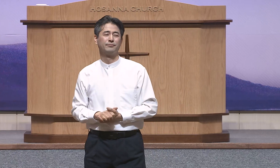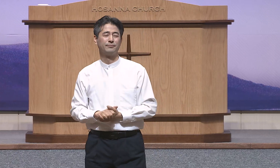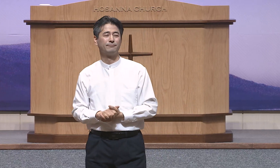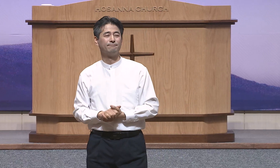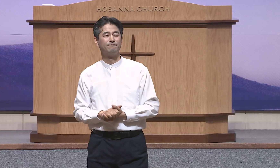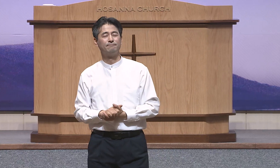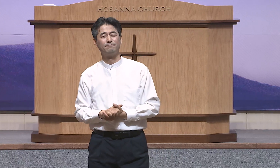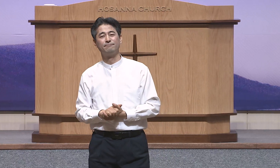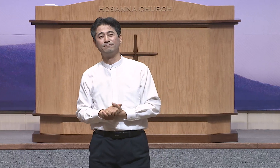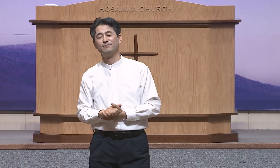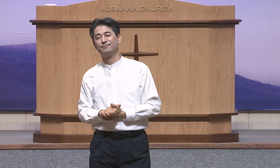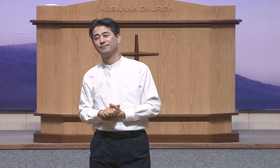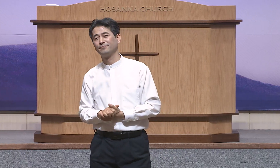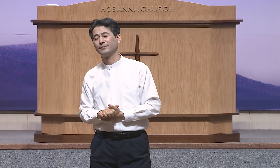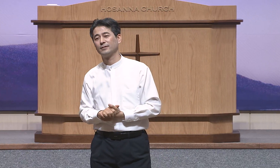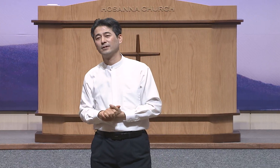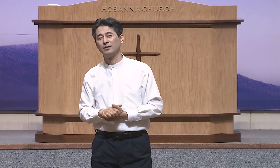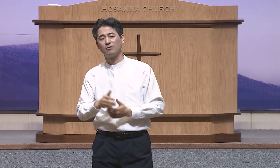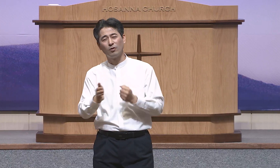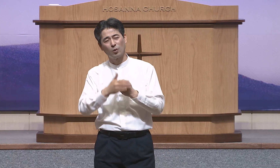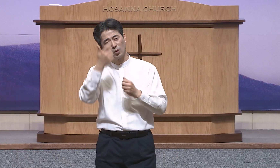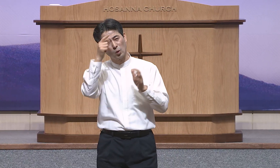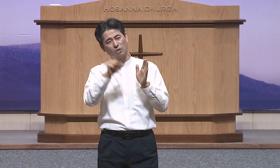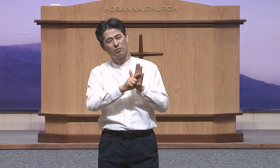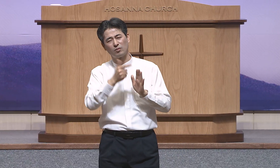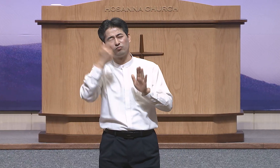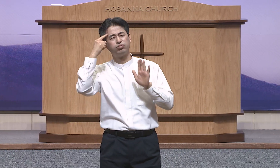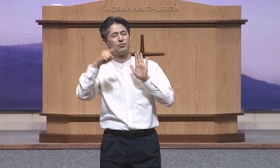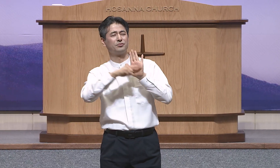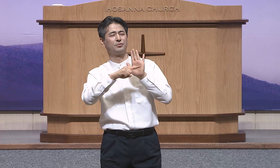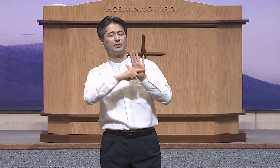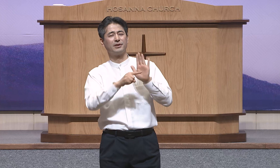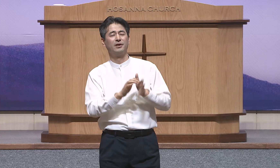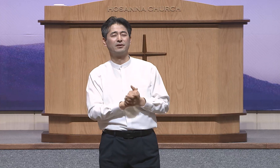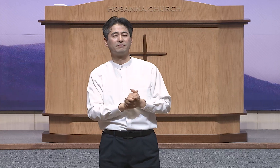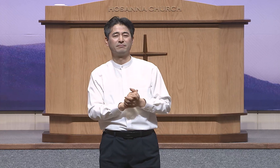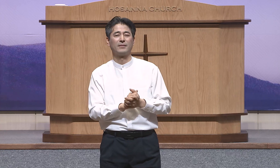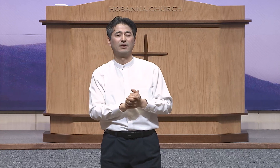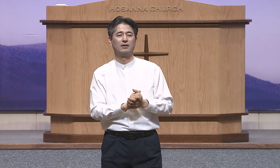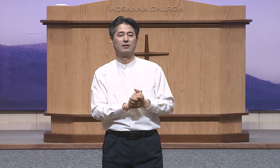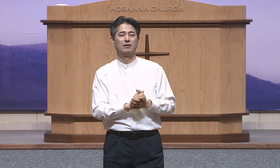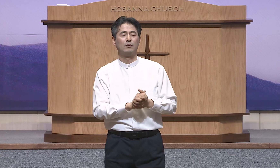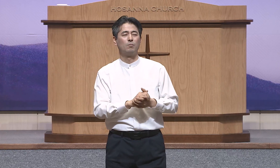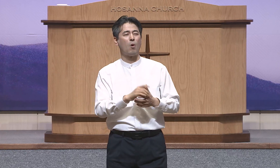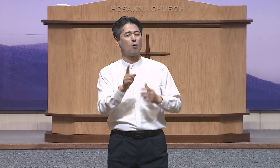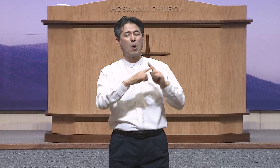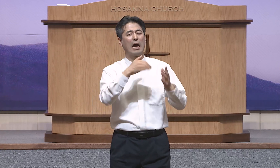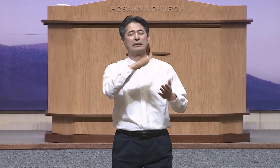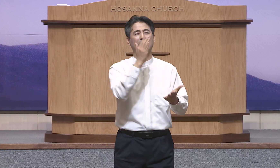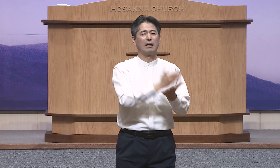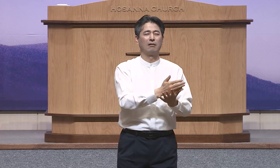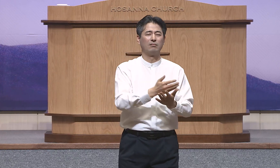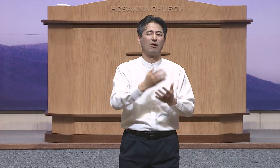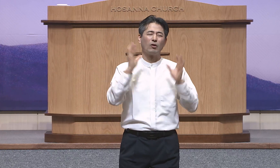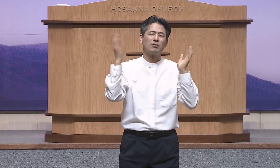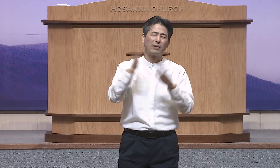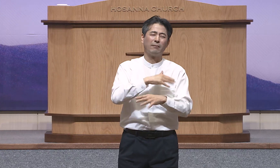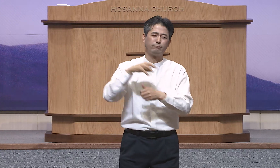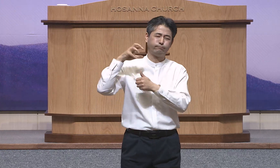그 신앙이 되게 오래 되셨습니다. 그래서 기독교에 대한 부정적인 생각이 있으셨고 교회도 가지